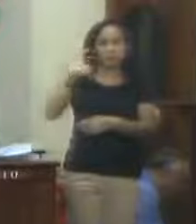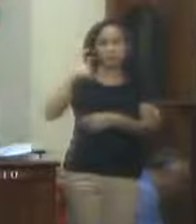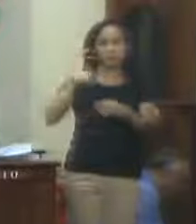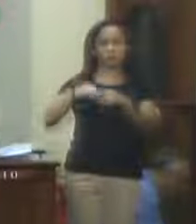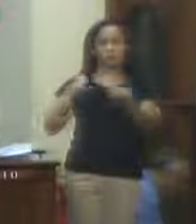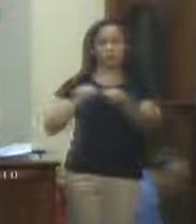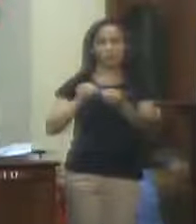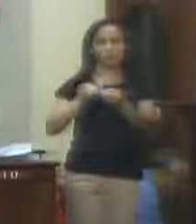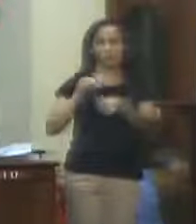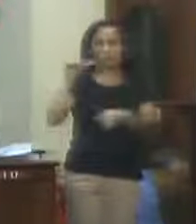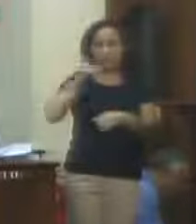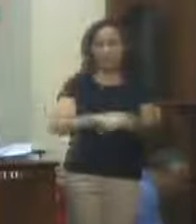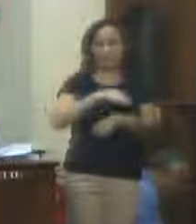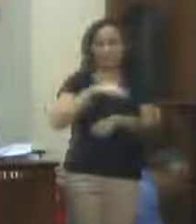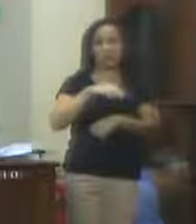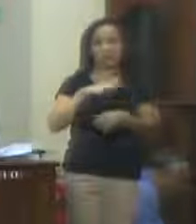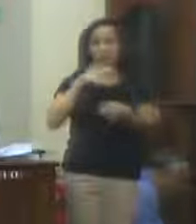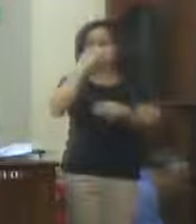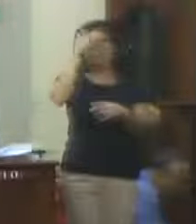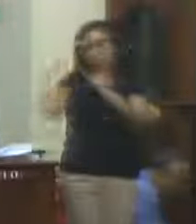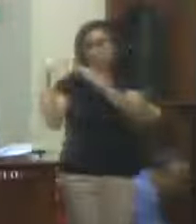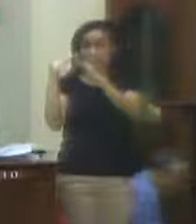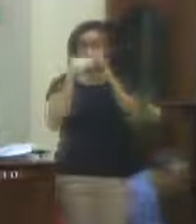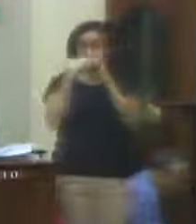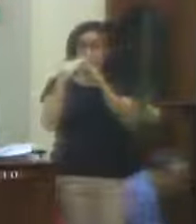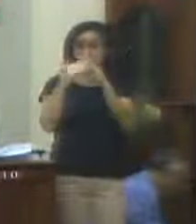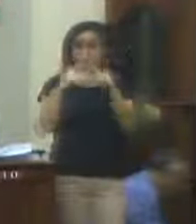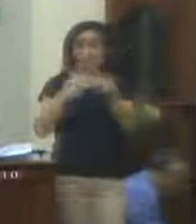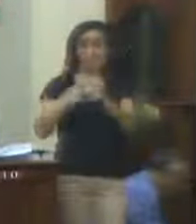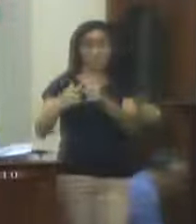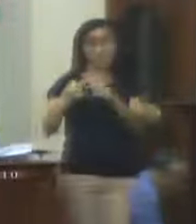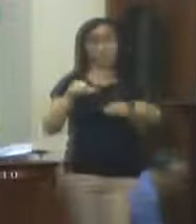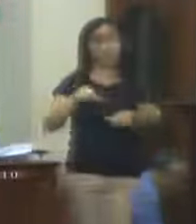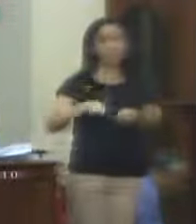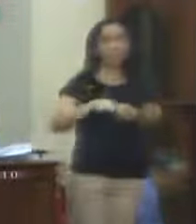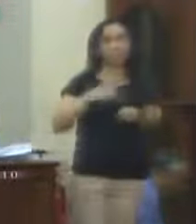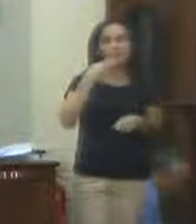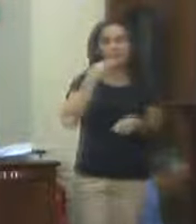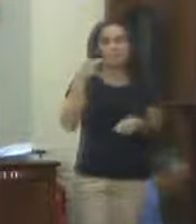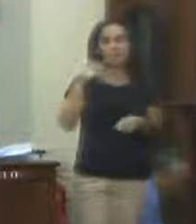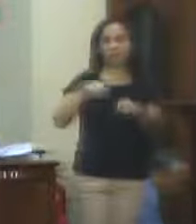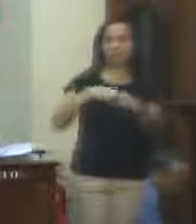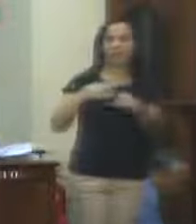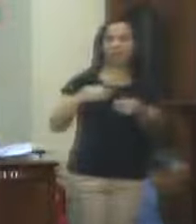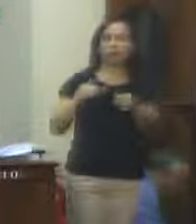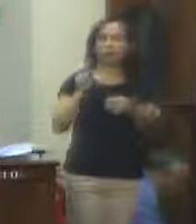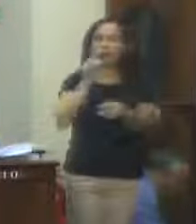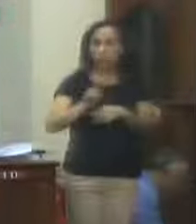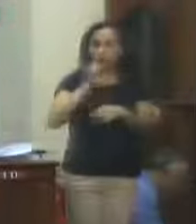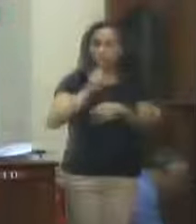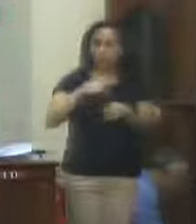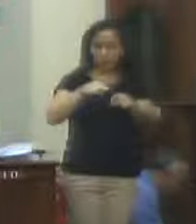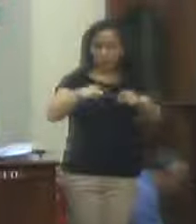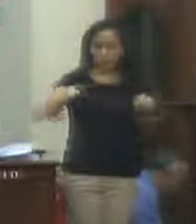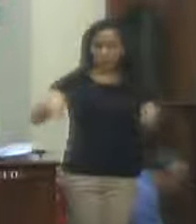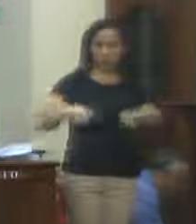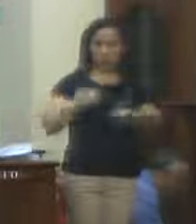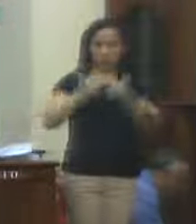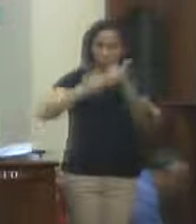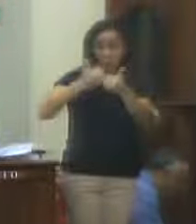desta fatalidade começaram a afetar todos os moradores da nossa comunidade que frequentam o campo de futebol, a quadra e o bairro próximo ao campo.